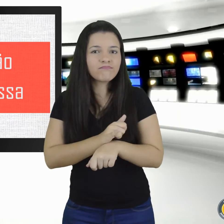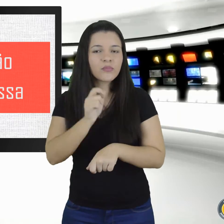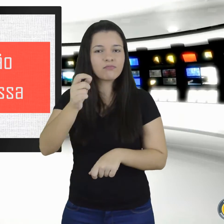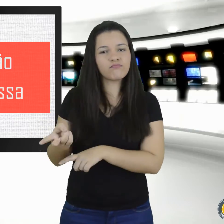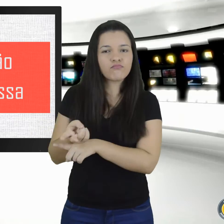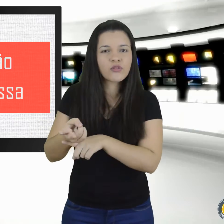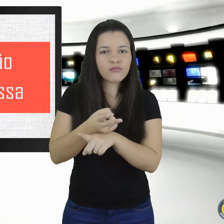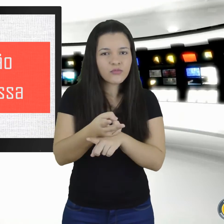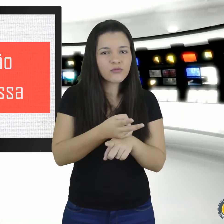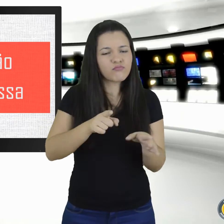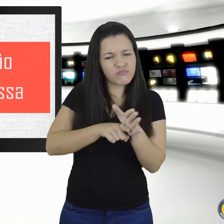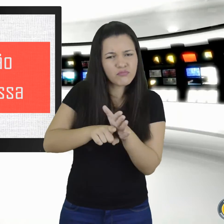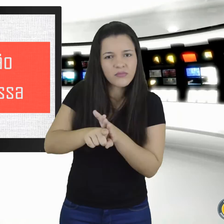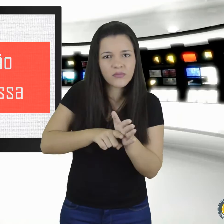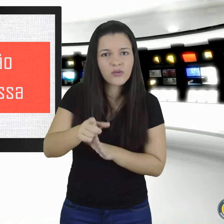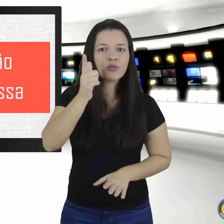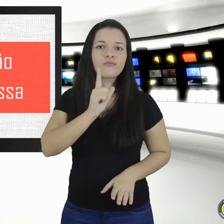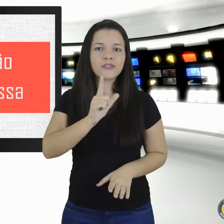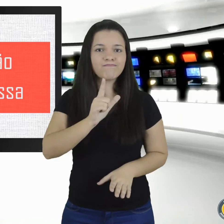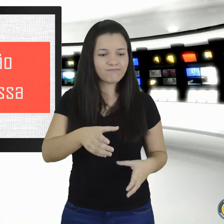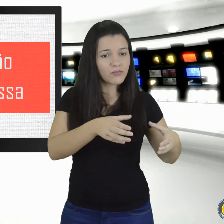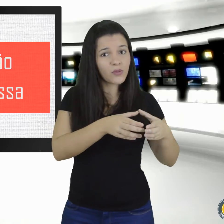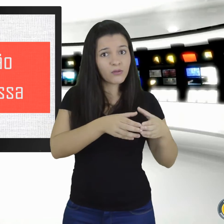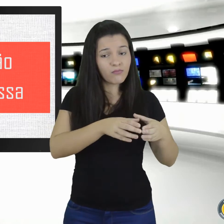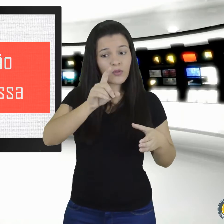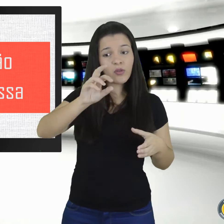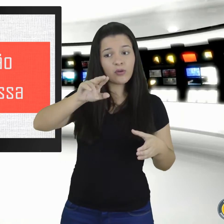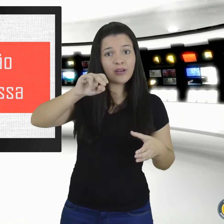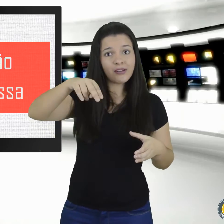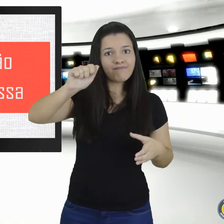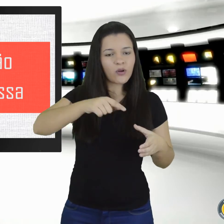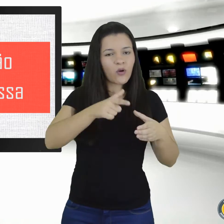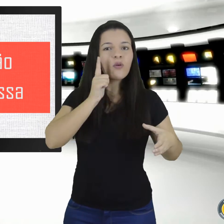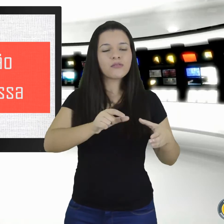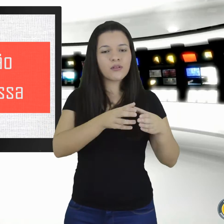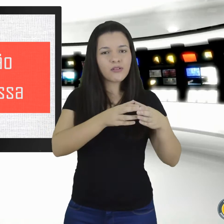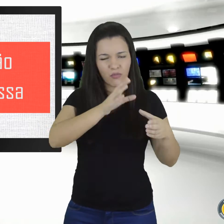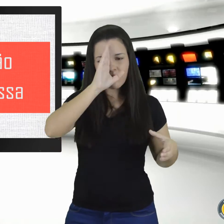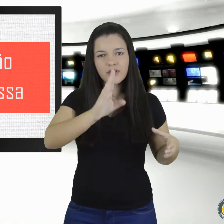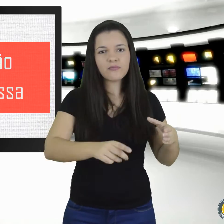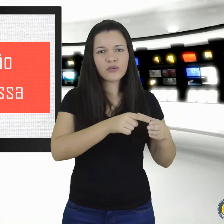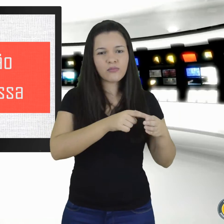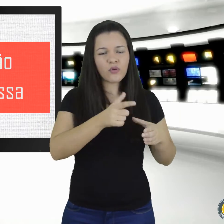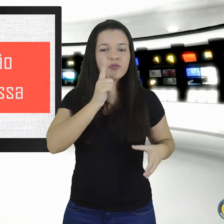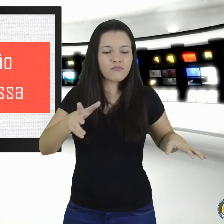de recursos para que a Fundação Dorina possa cumprir sua missão e incluir cada vez